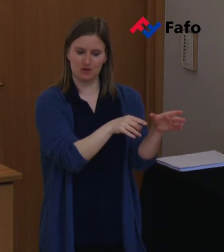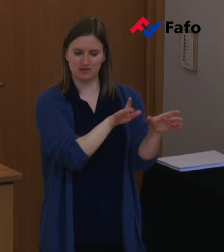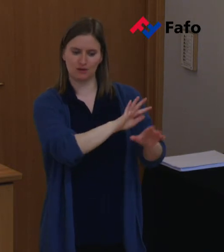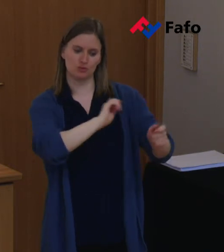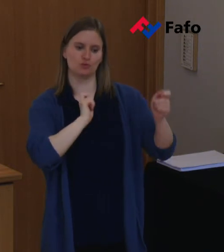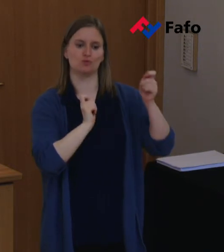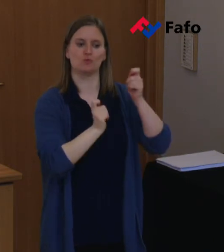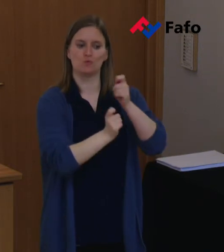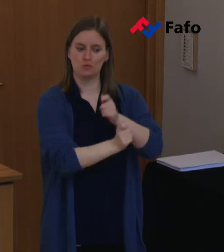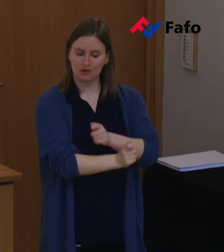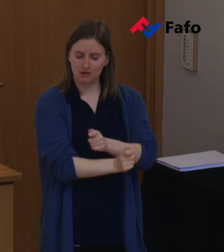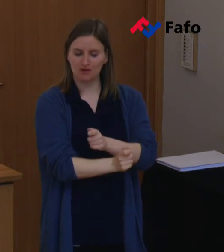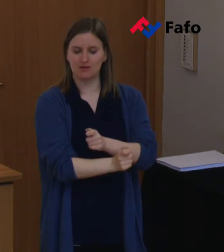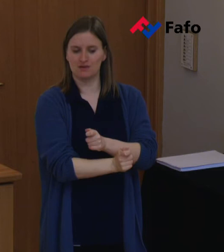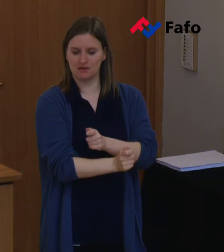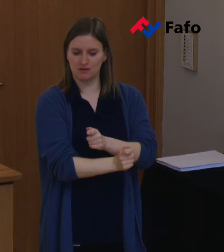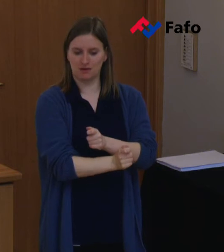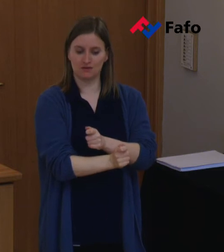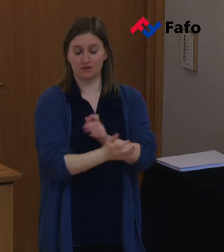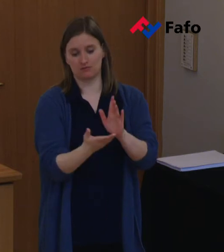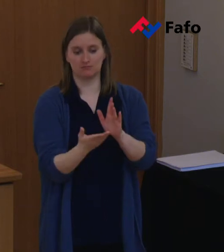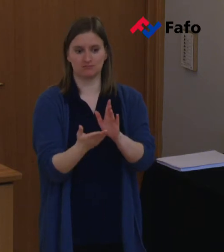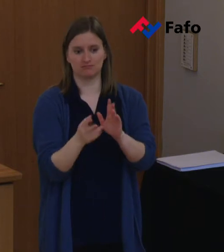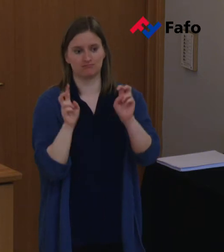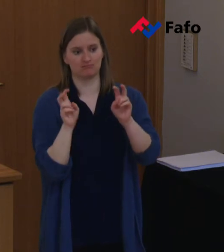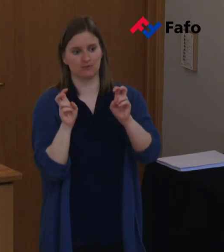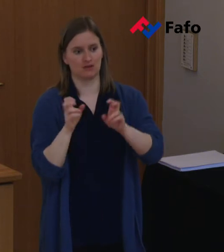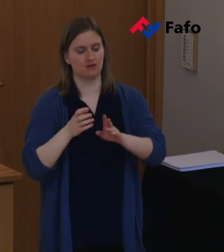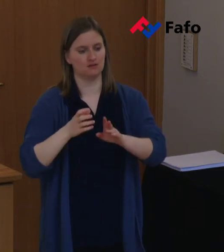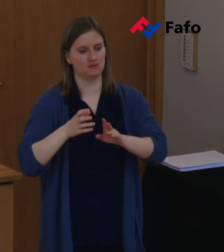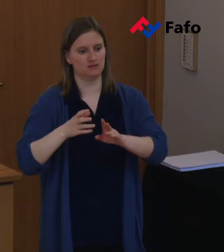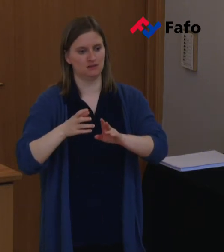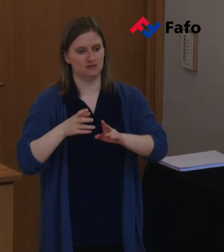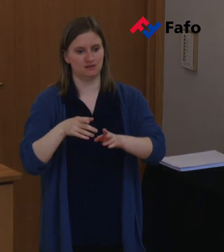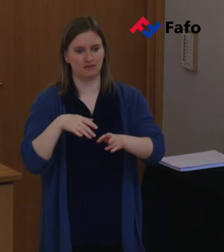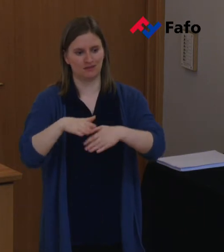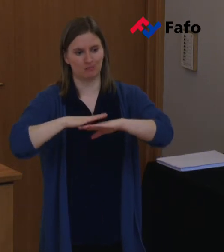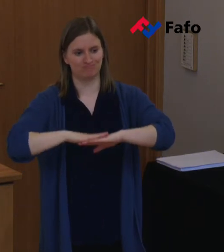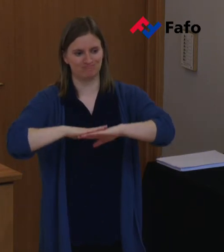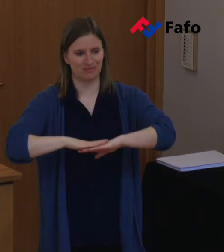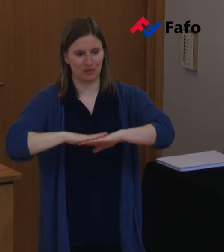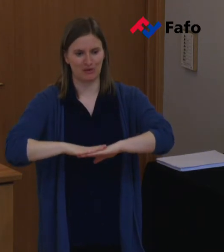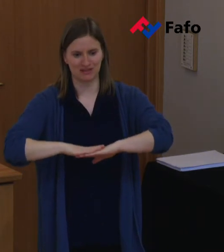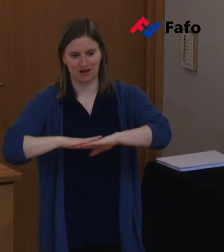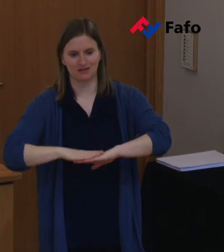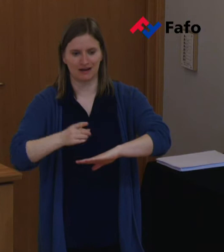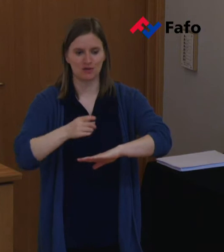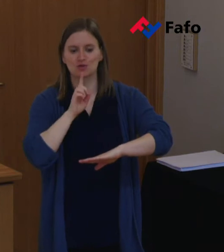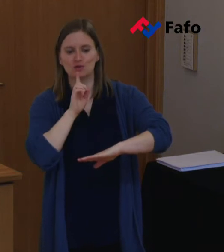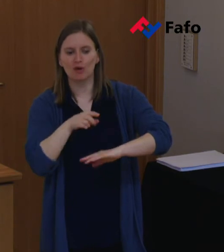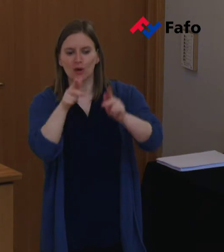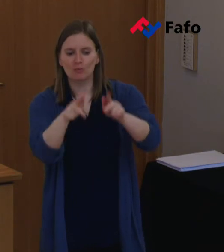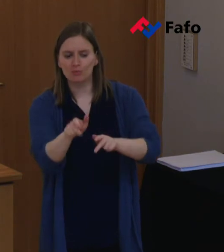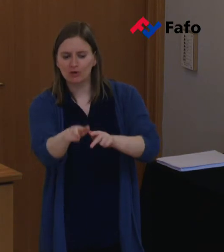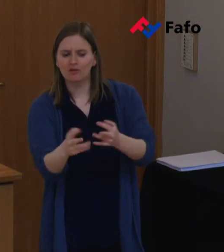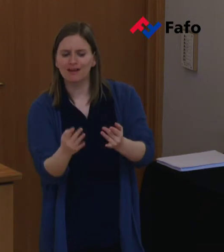snu dette her, gjerne kalle det recovery-basert, eller spørre mer brukeren, hva